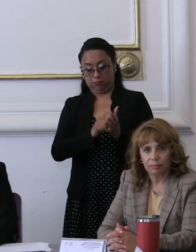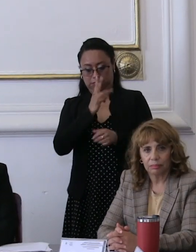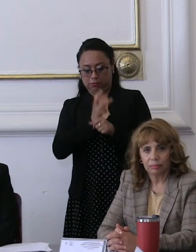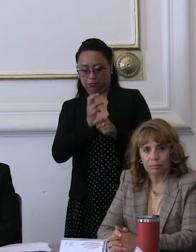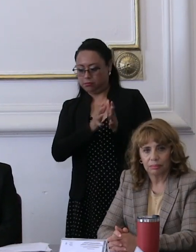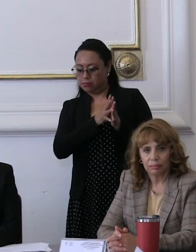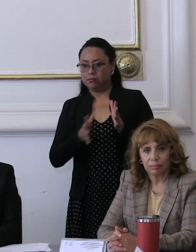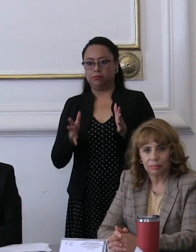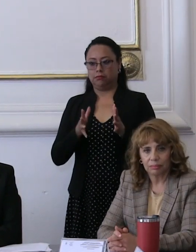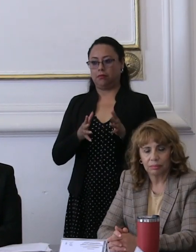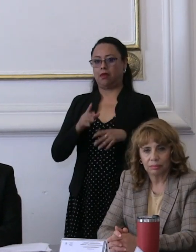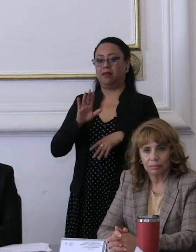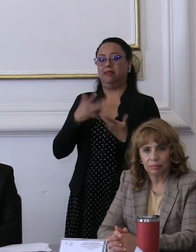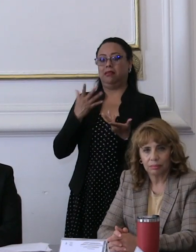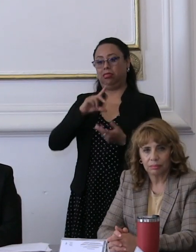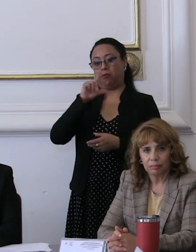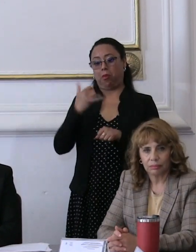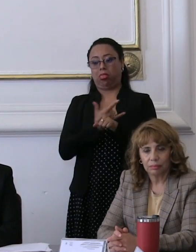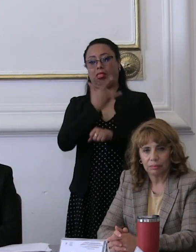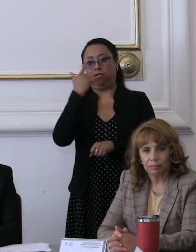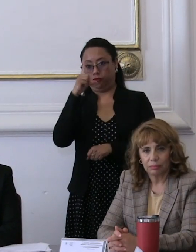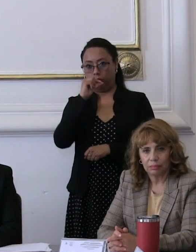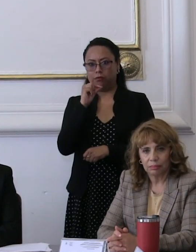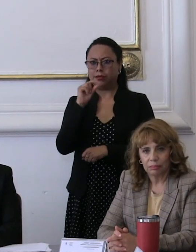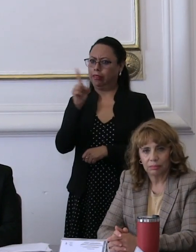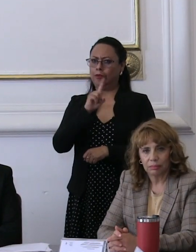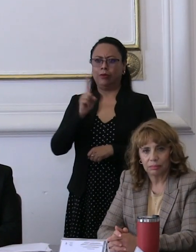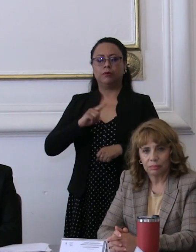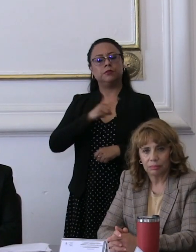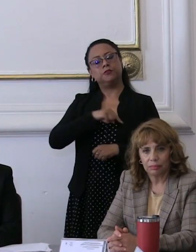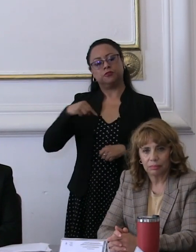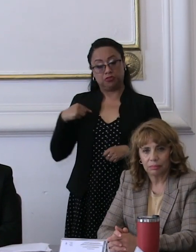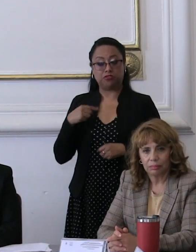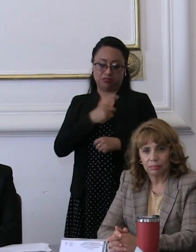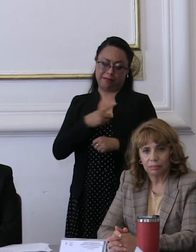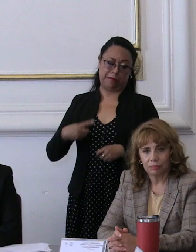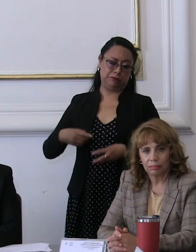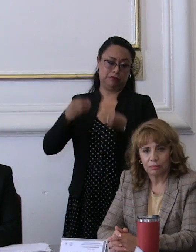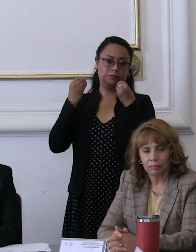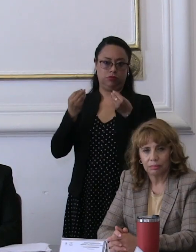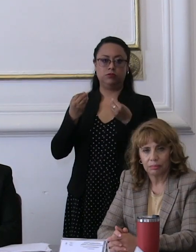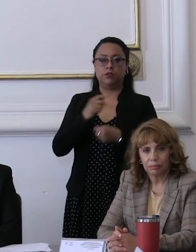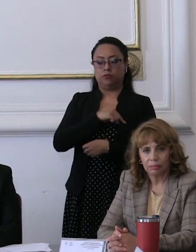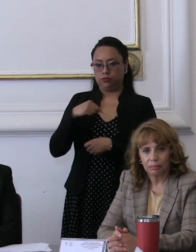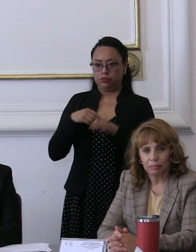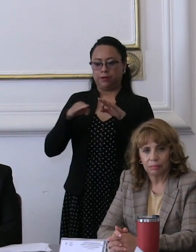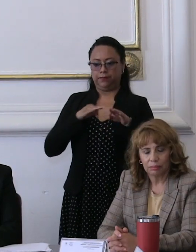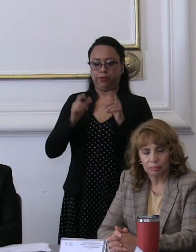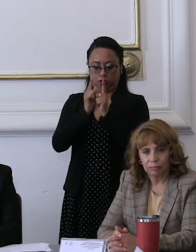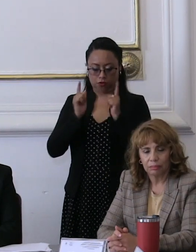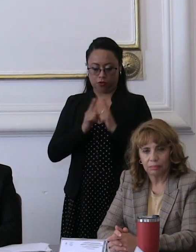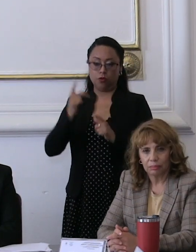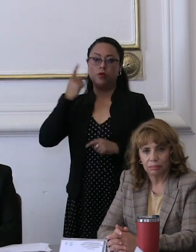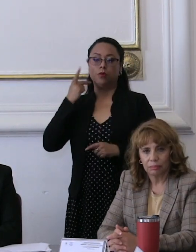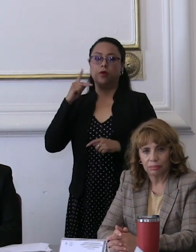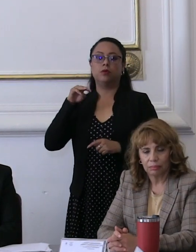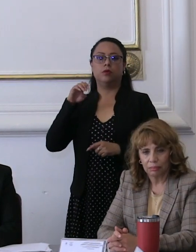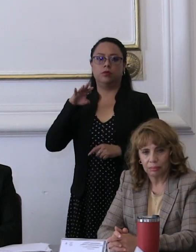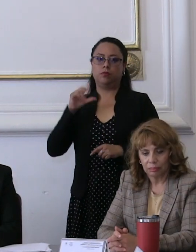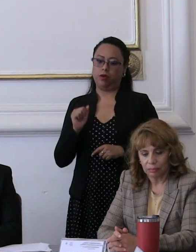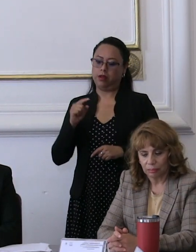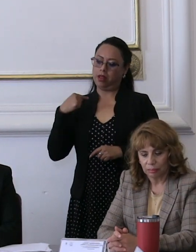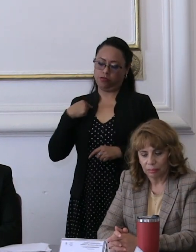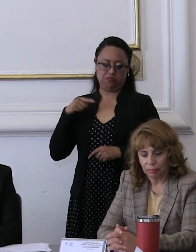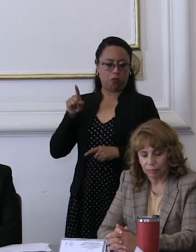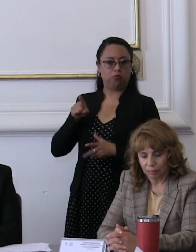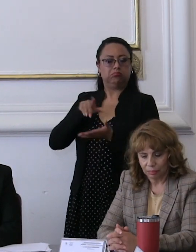deuda histórica con ellos, tenemos que ponernos al día y decirte que a nombre del Grupo Parlamentario de Morena cuentas con todo el apoyo que se requiera